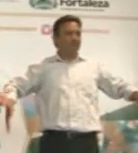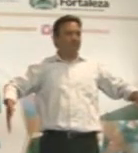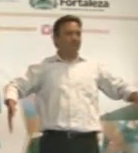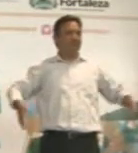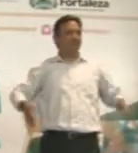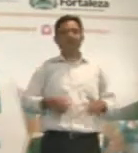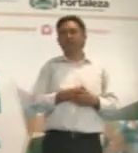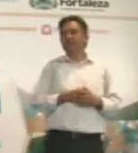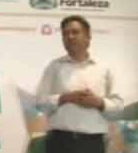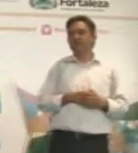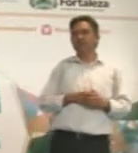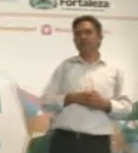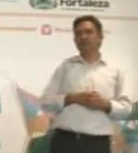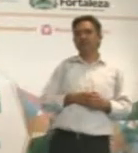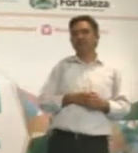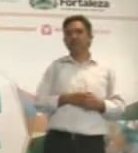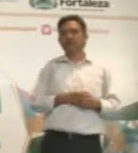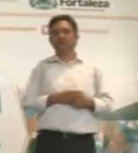é a qualidade.